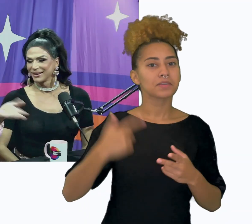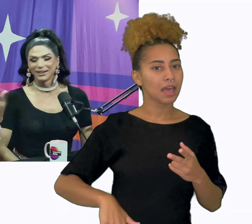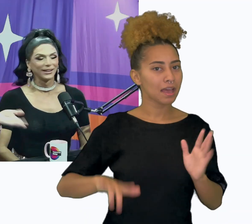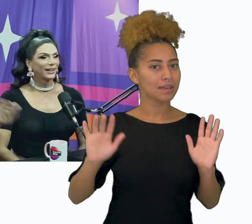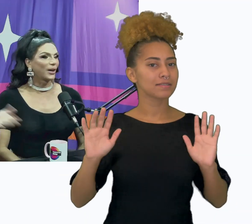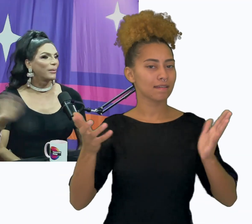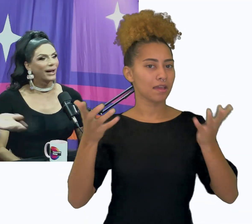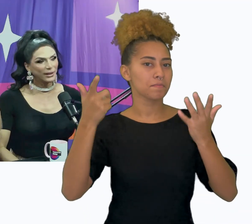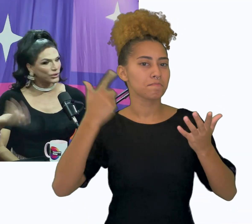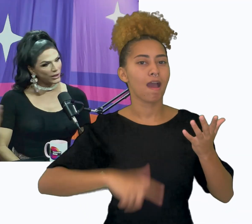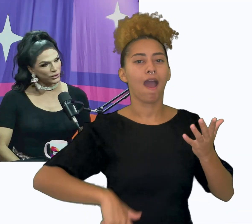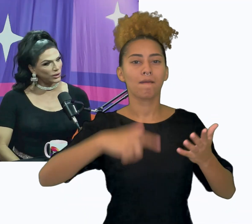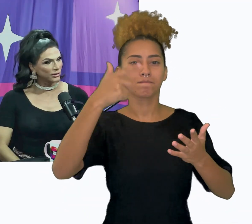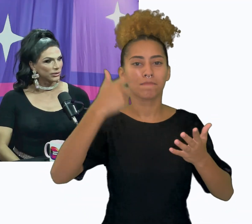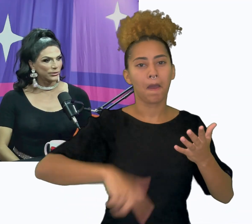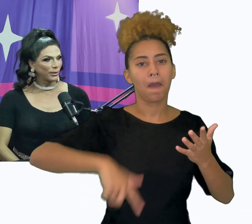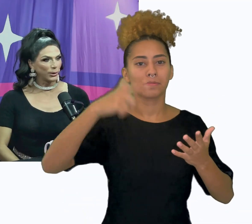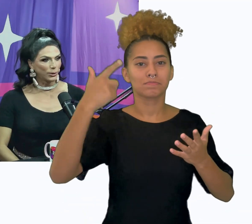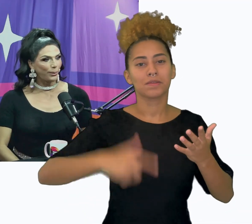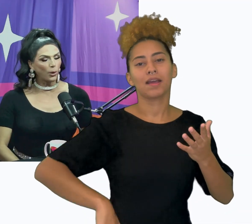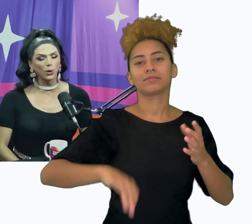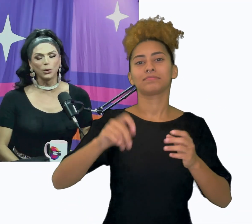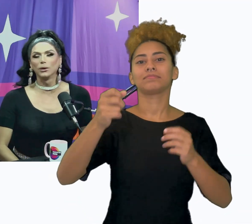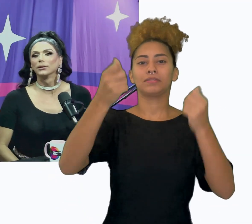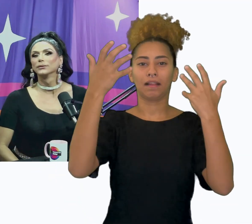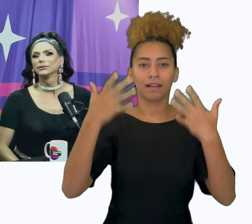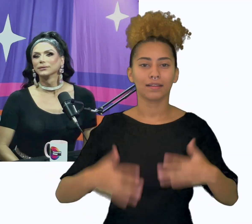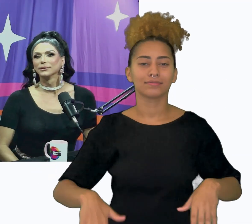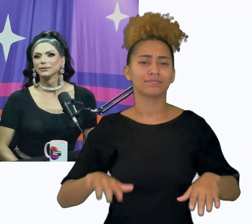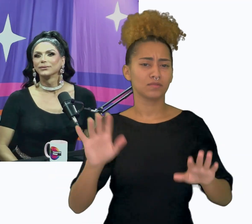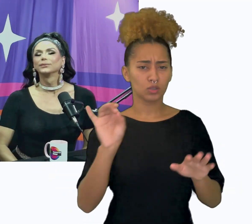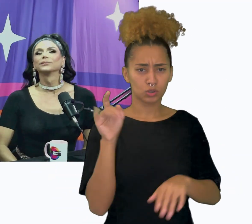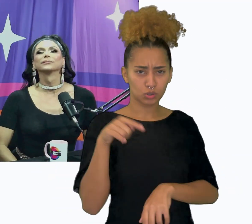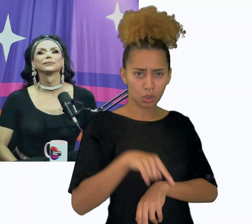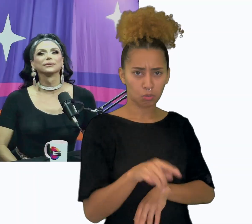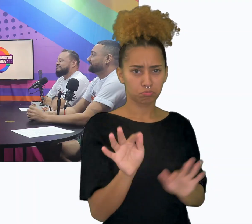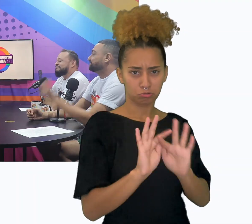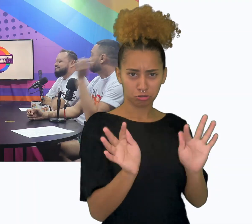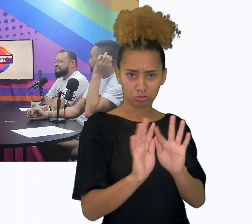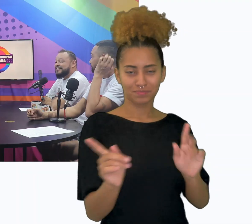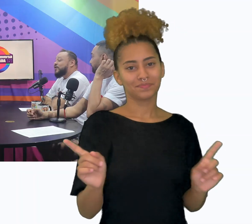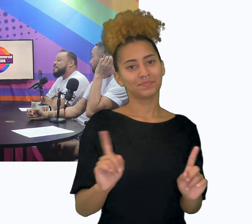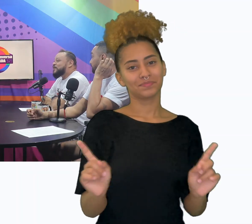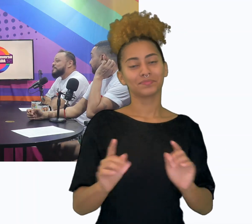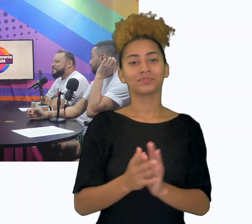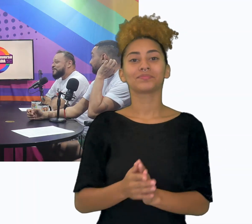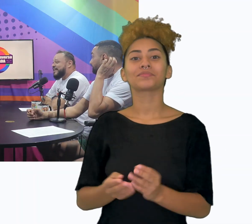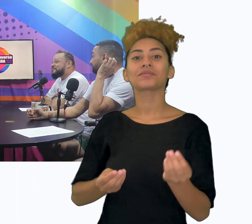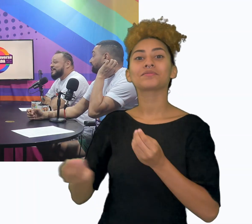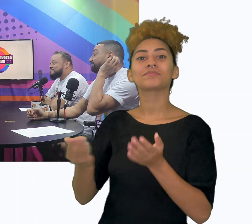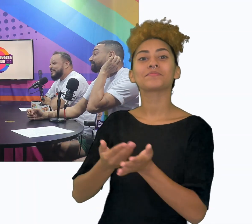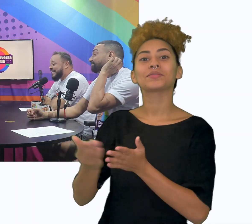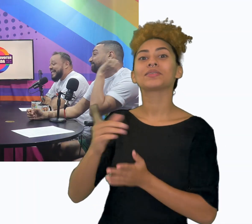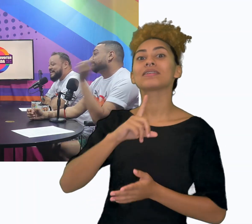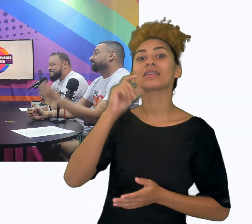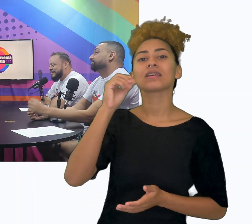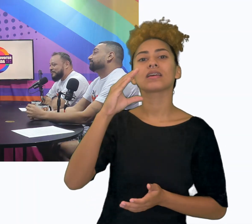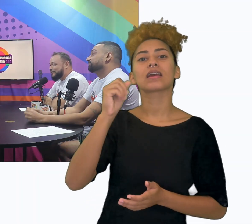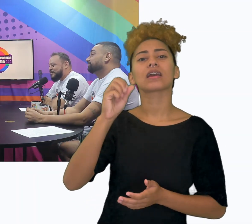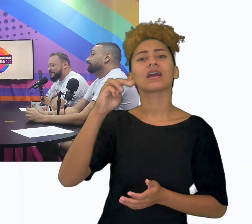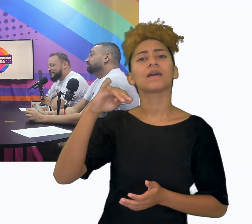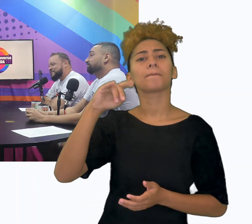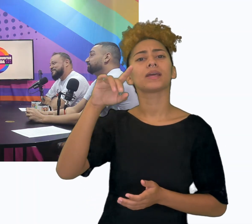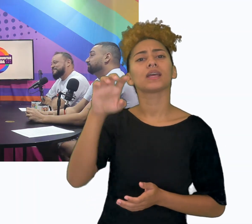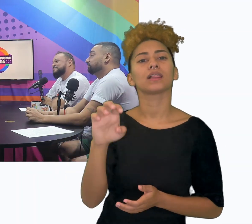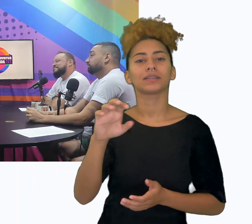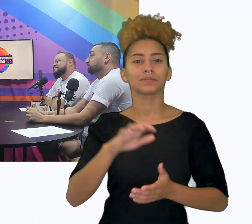mais. Quero mais adjetivo. Mais adjetivos. Vem pra cá só pra isso, não. Como é que começou? Quem foi Camille? Quem é Camille?